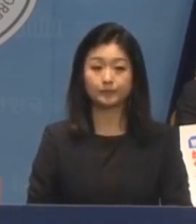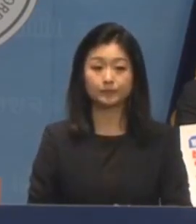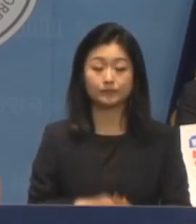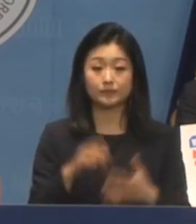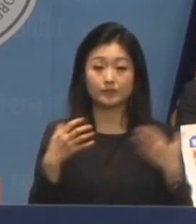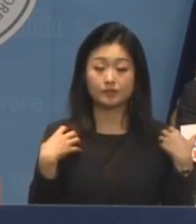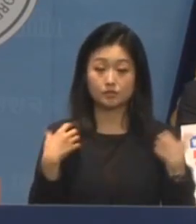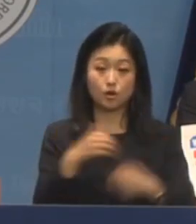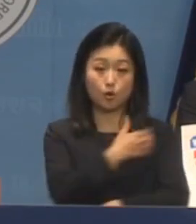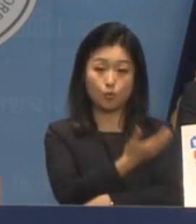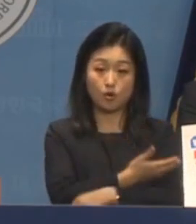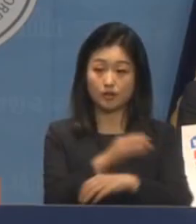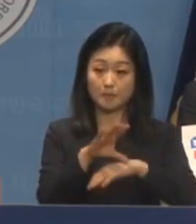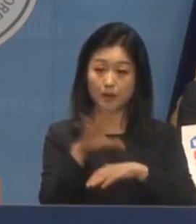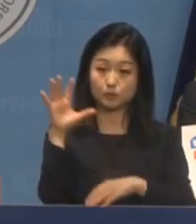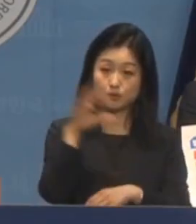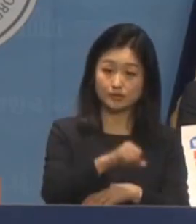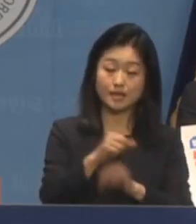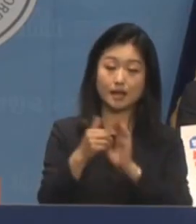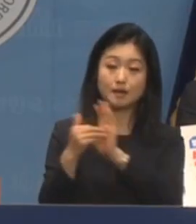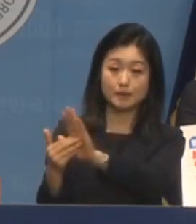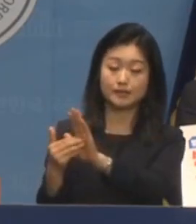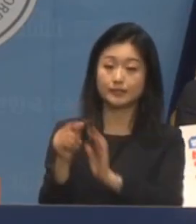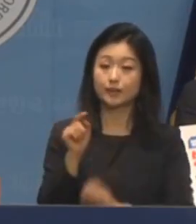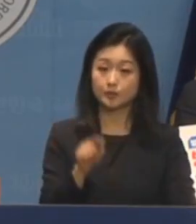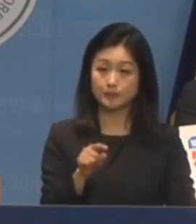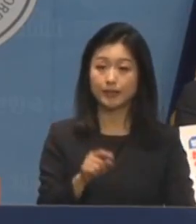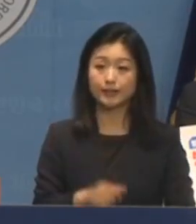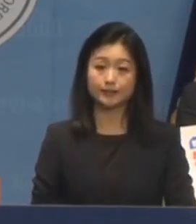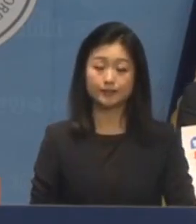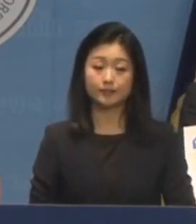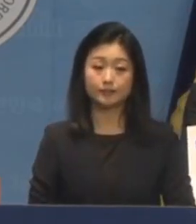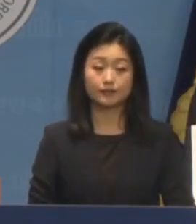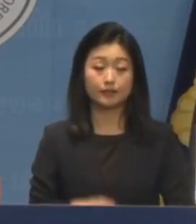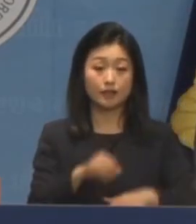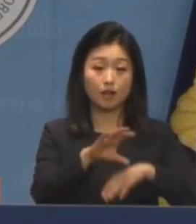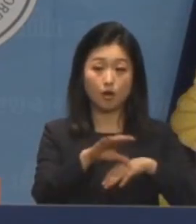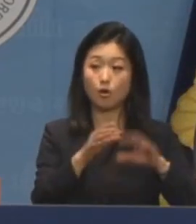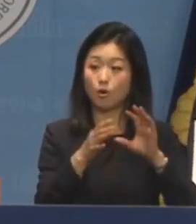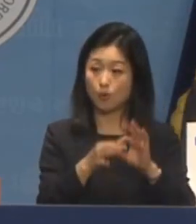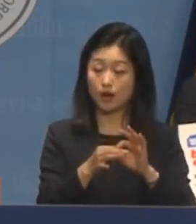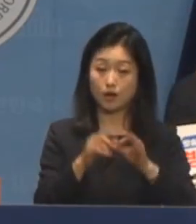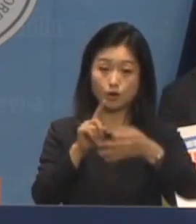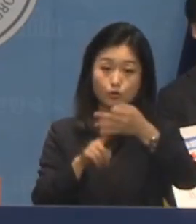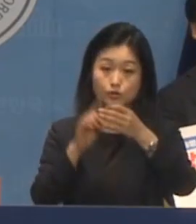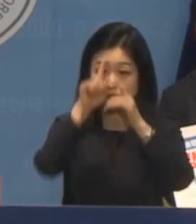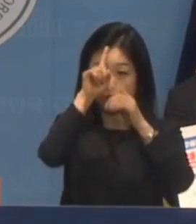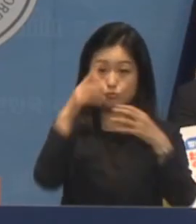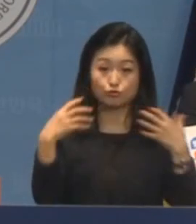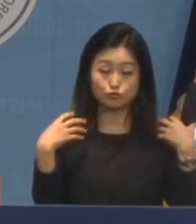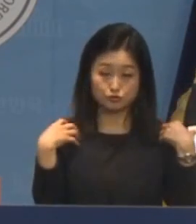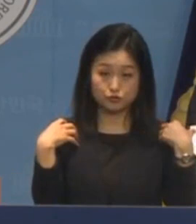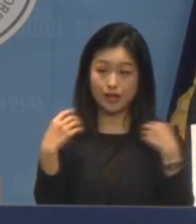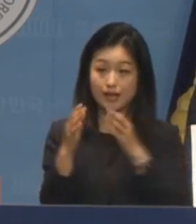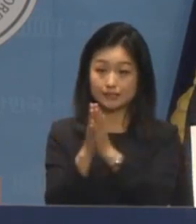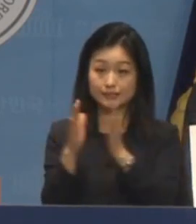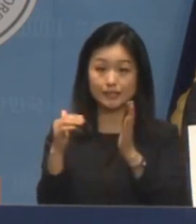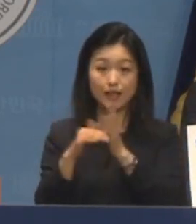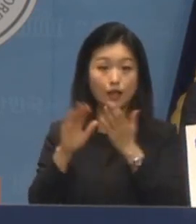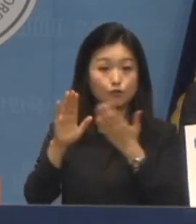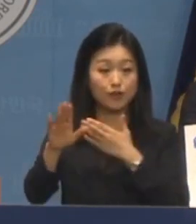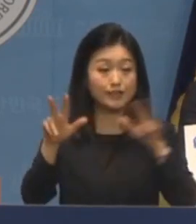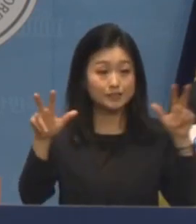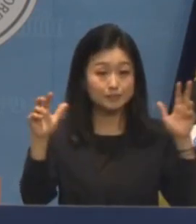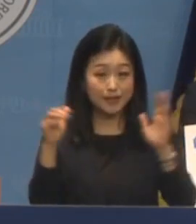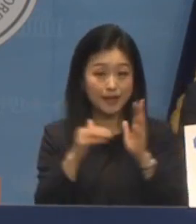정권에 의한 방송 장악 중지시키는 것입니다. 언론과 관련해 윤석열 정부가 출범 이후 지금까지